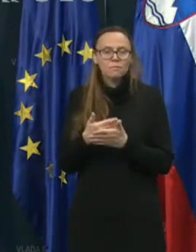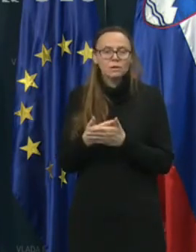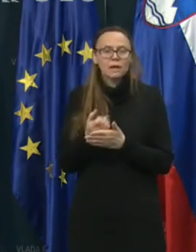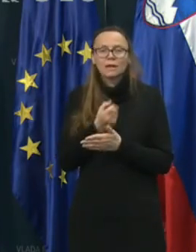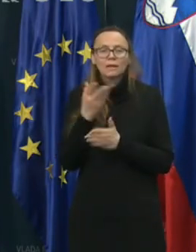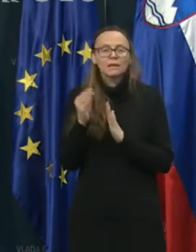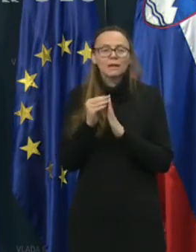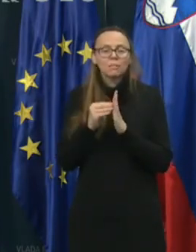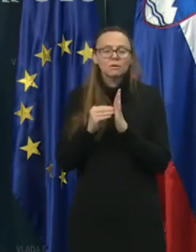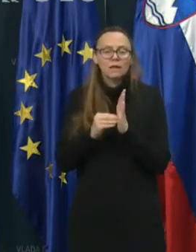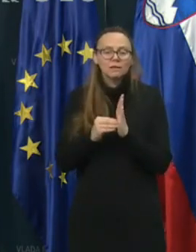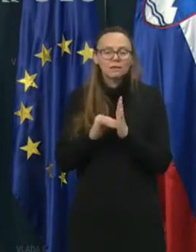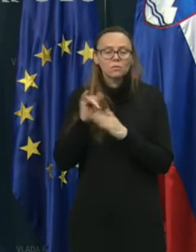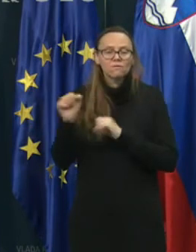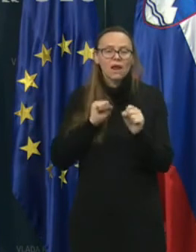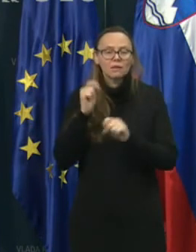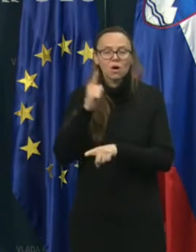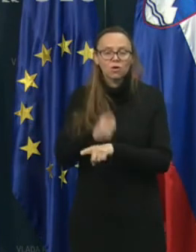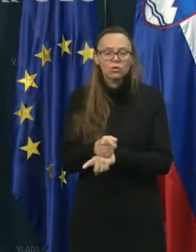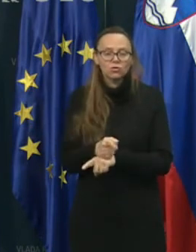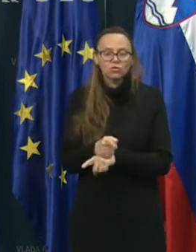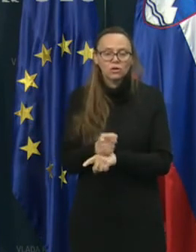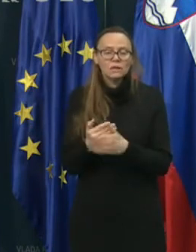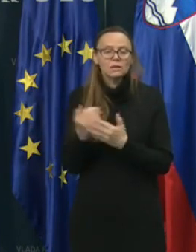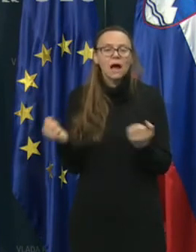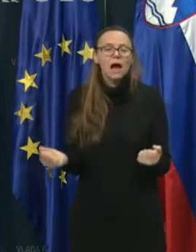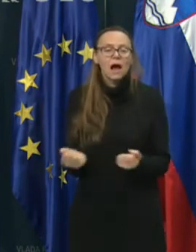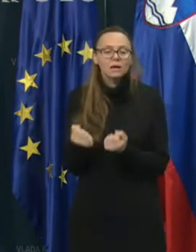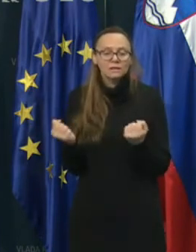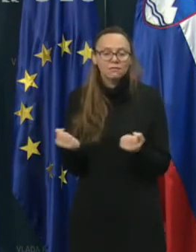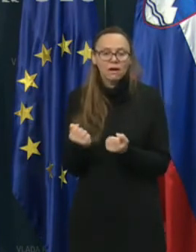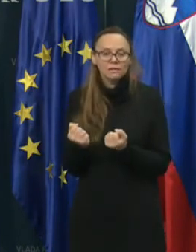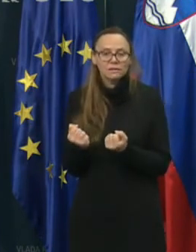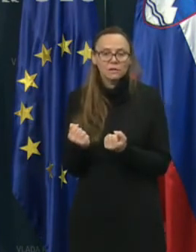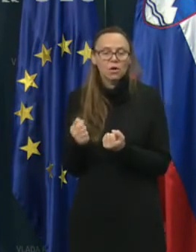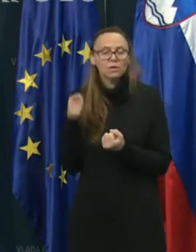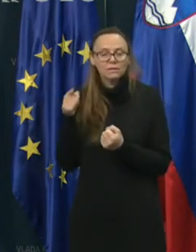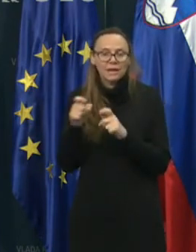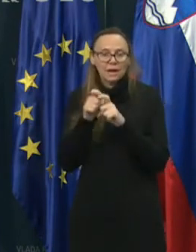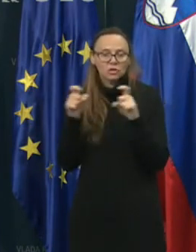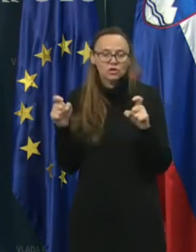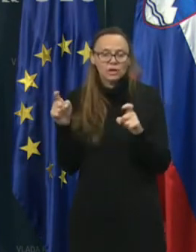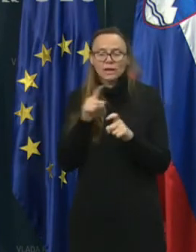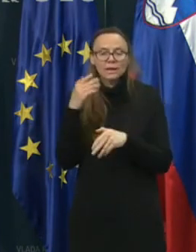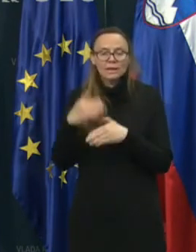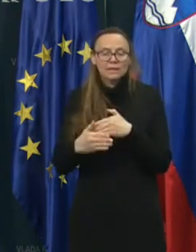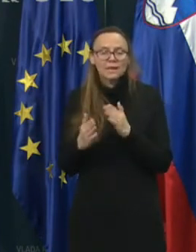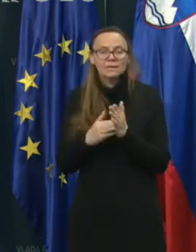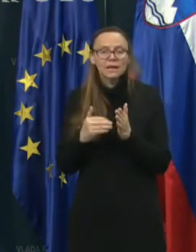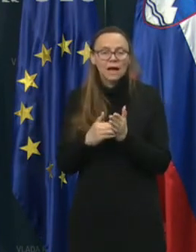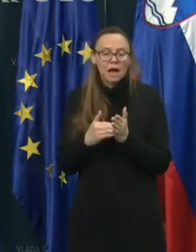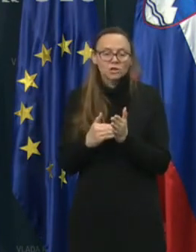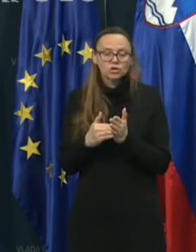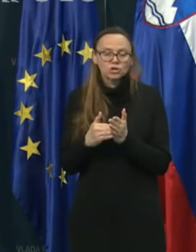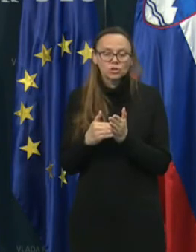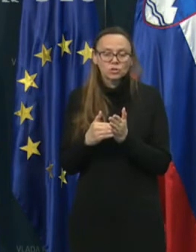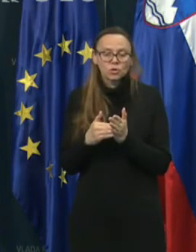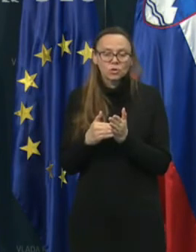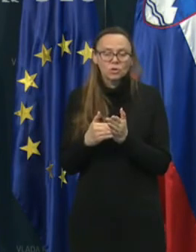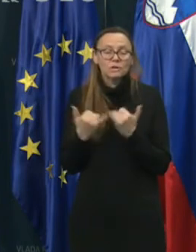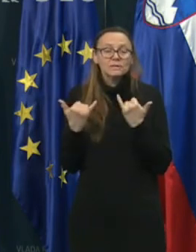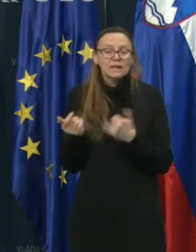je vlada odločila za aktivacijo tega člena in nenazadnje, kakšni so trenutni podatki